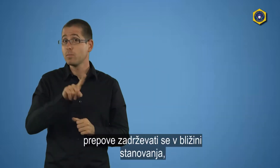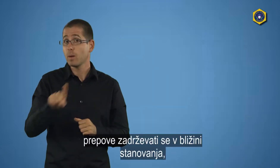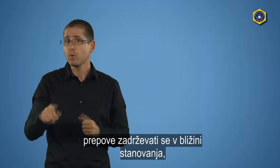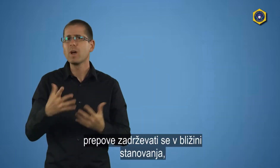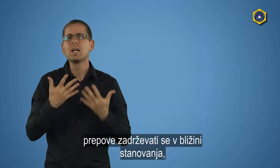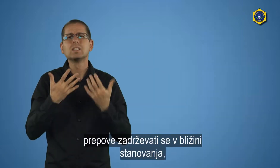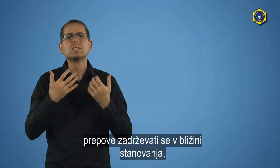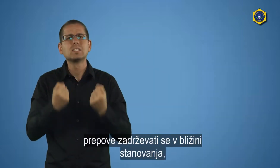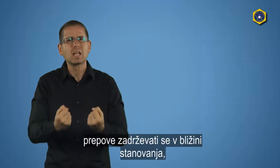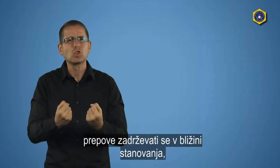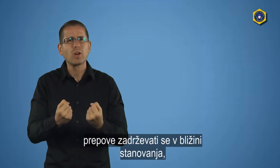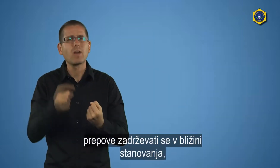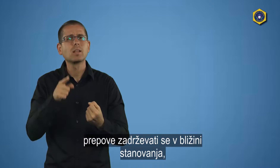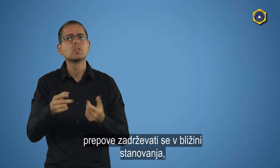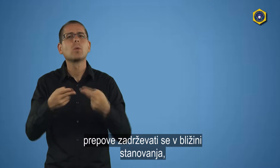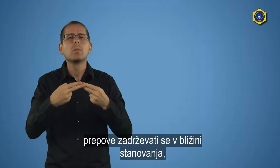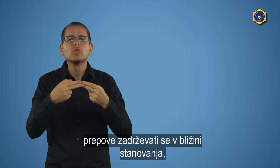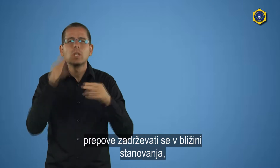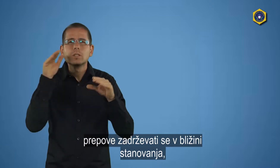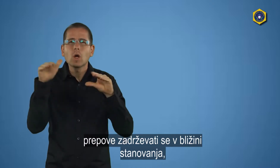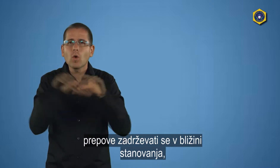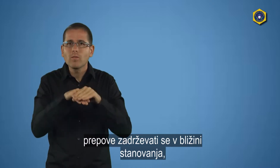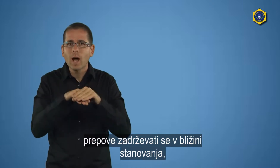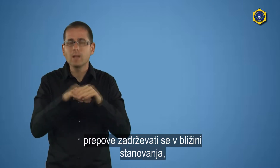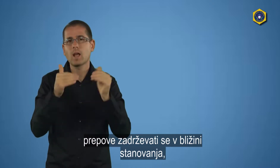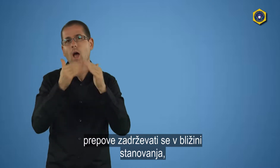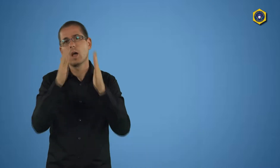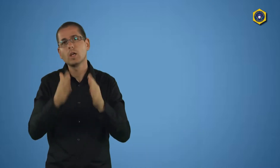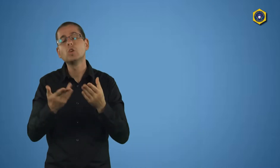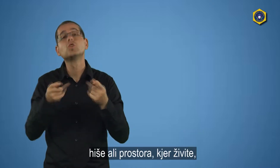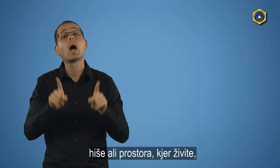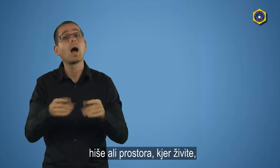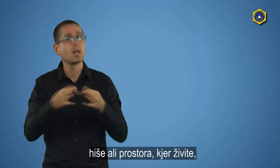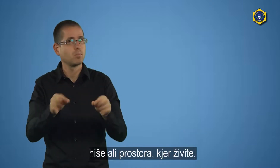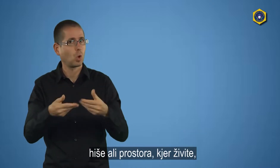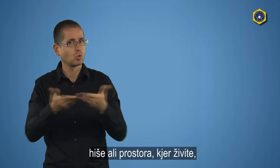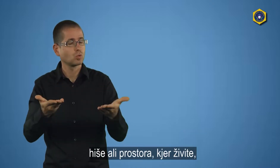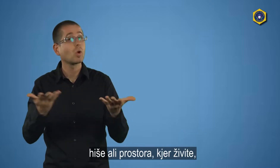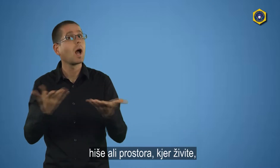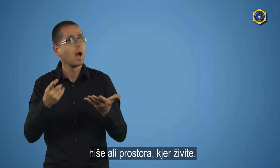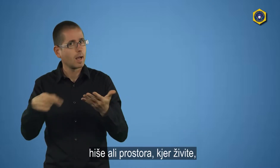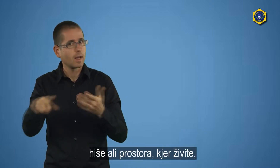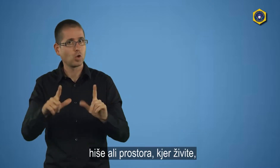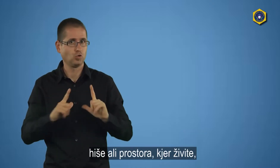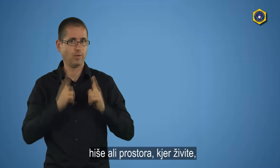prepove zadrževati se v bližini stanovanja, hiše ali prostora, kjer živite,